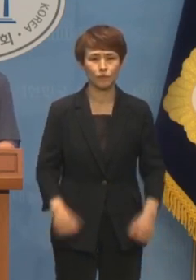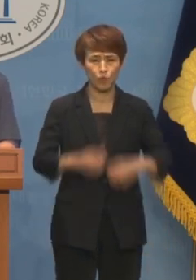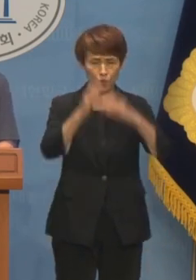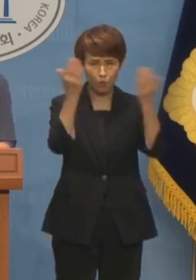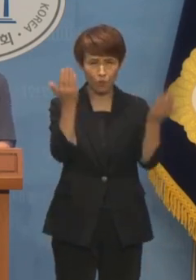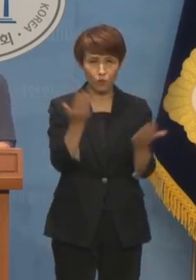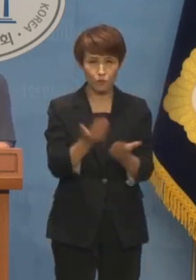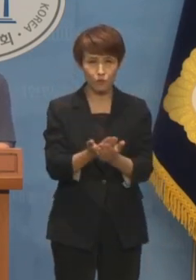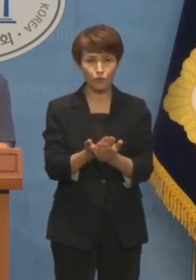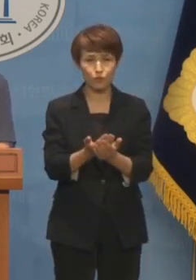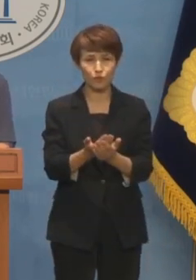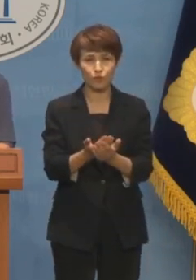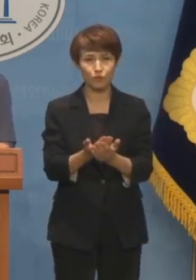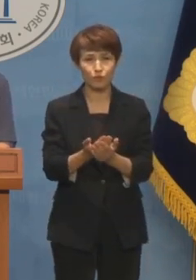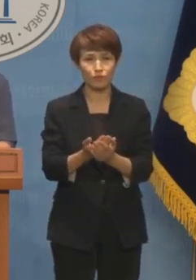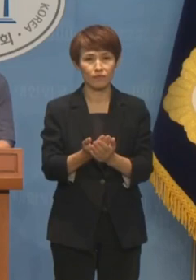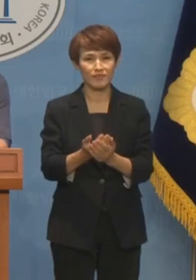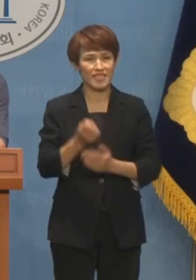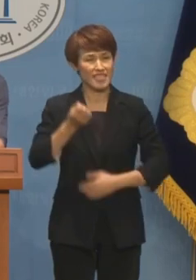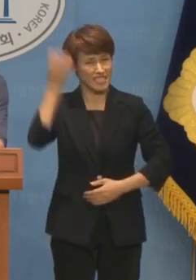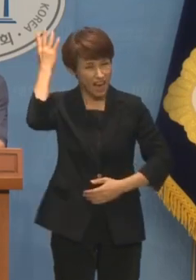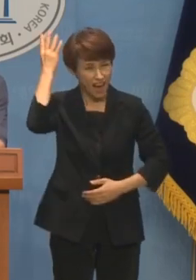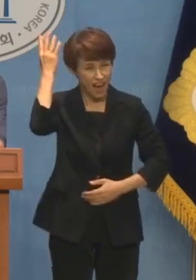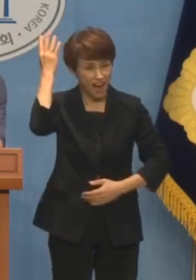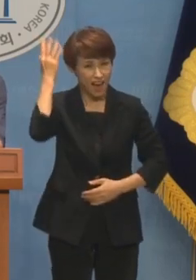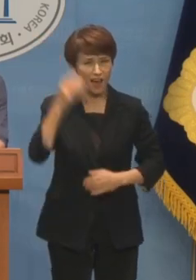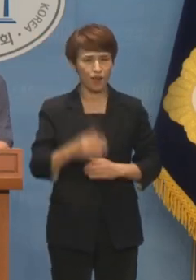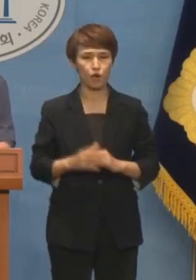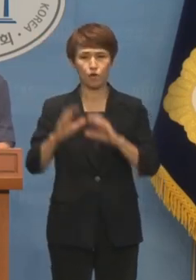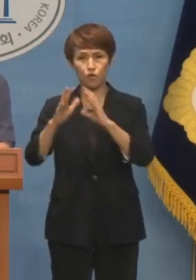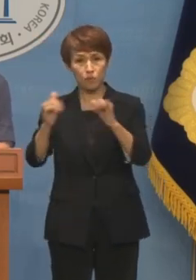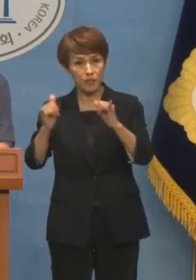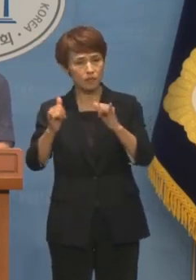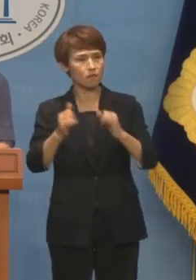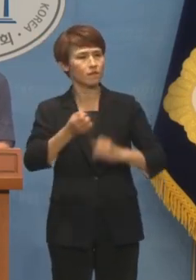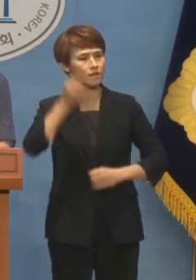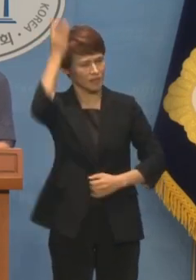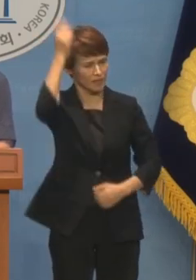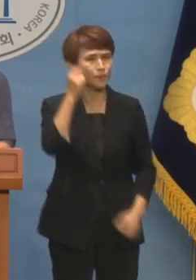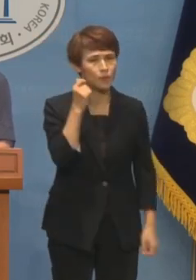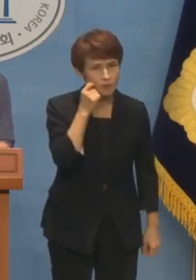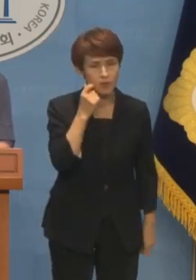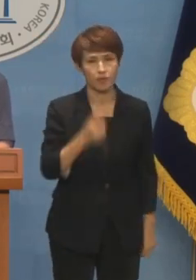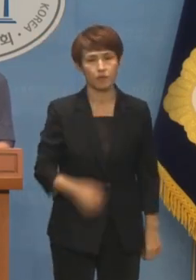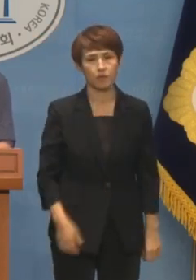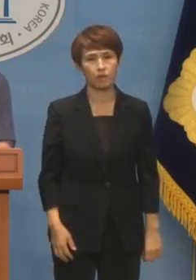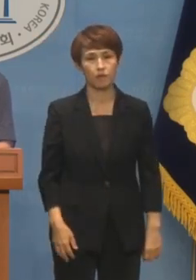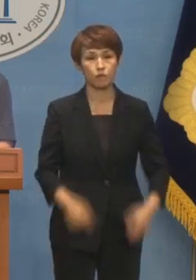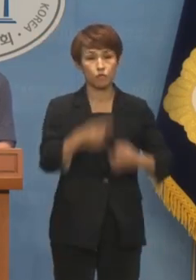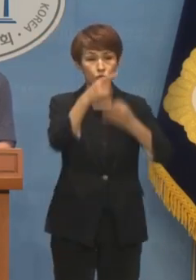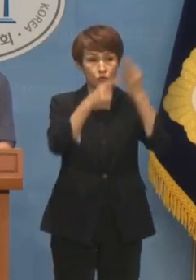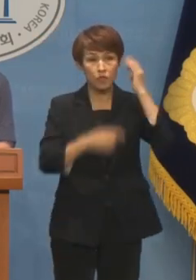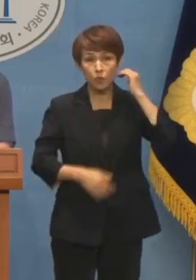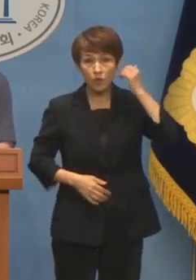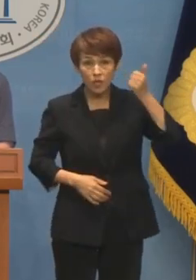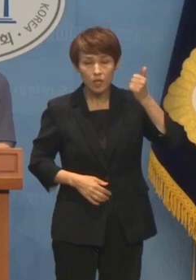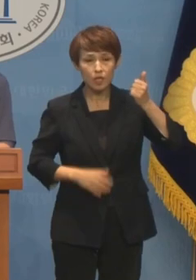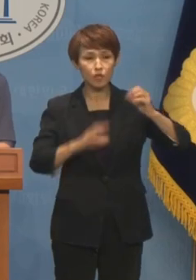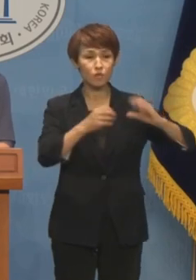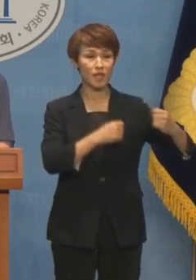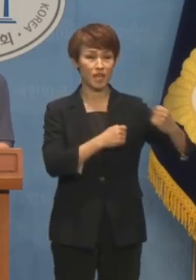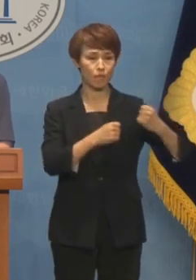않은 대통령, 우리 국민들은 절대로 잊을 수 없습니다. 윤석열 대통령이 국민의힘